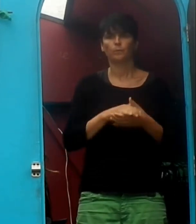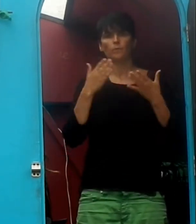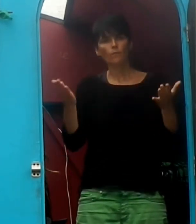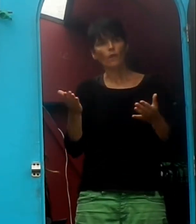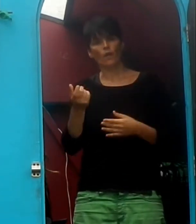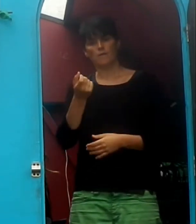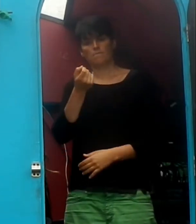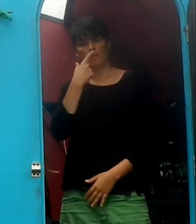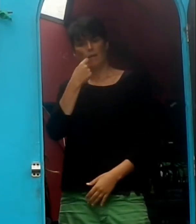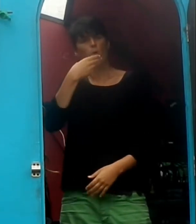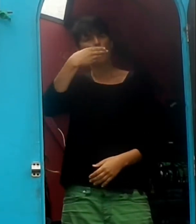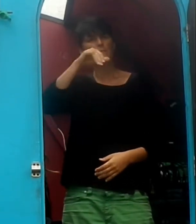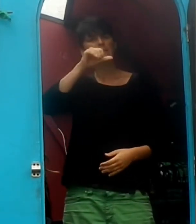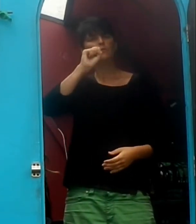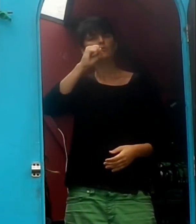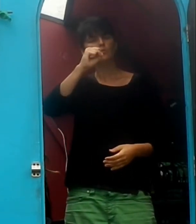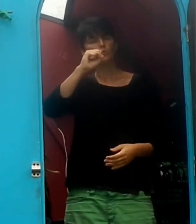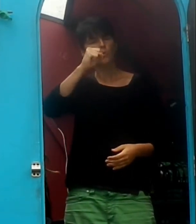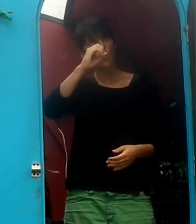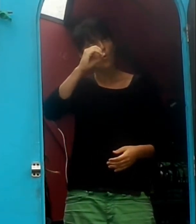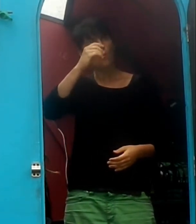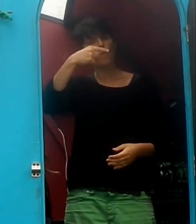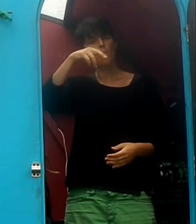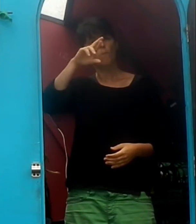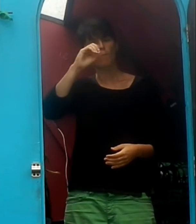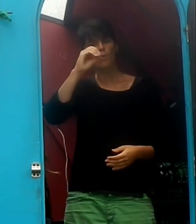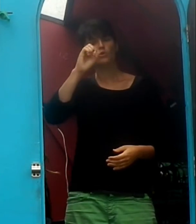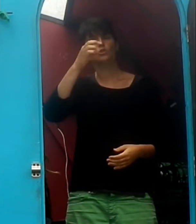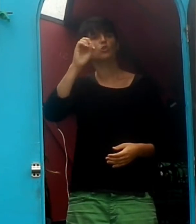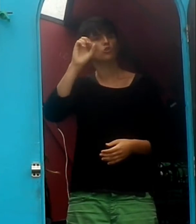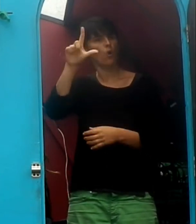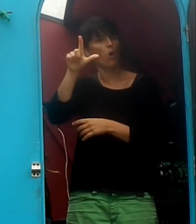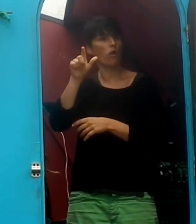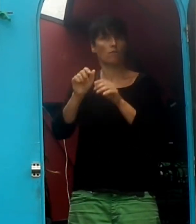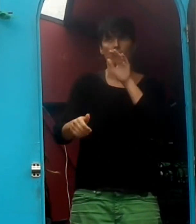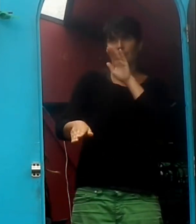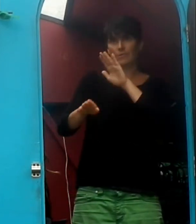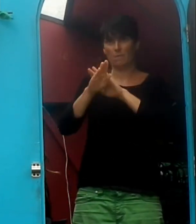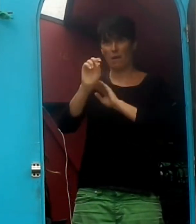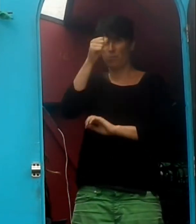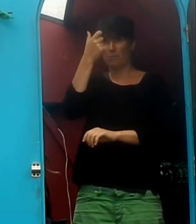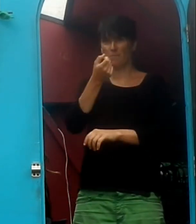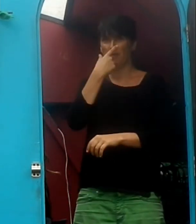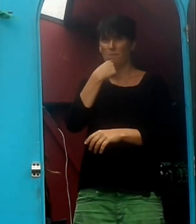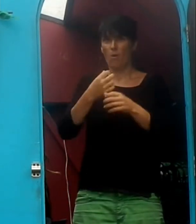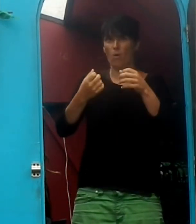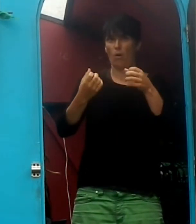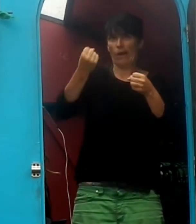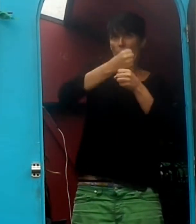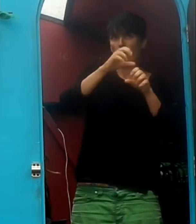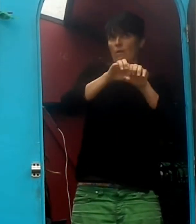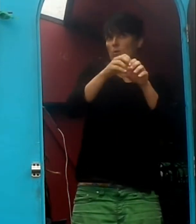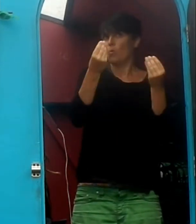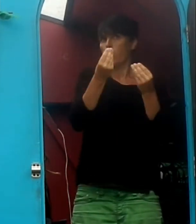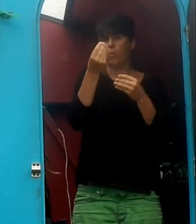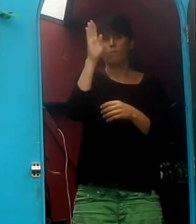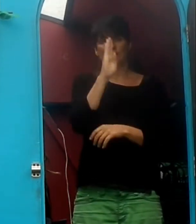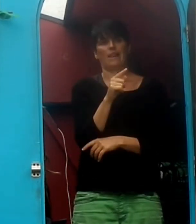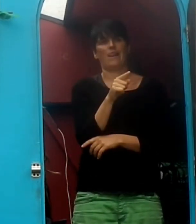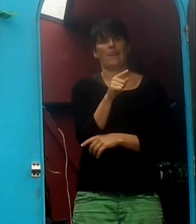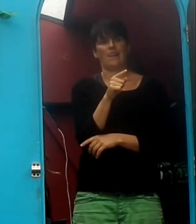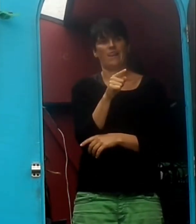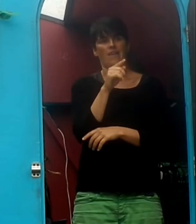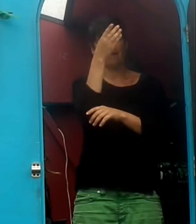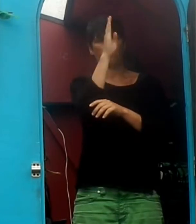en fait, c'était un médicament au départ qui a été fabriqué au Brésil, que dans le mode d'emploi, du coup, il était indiqué que ça